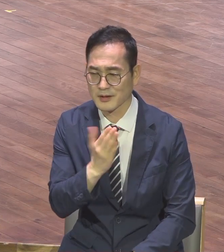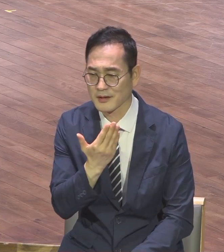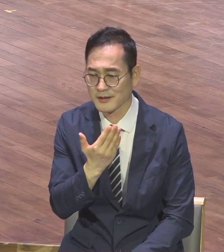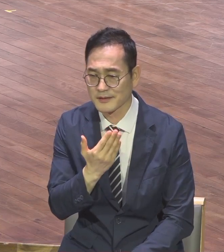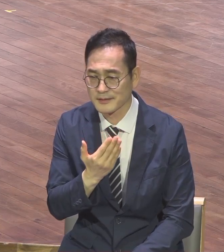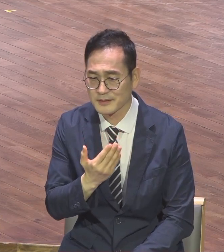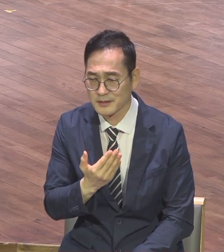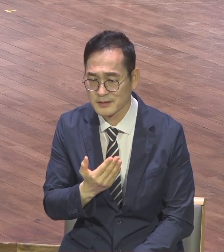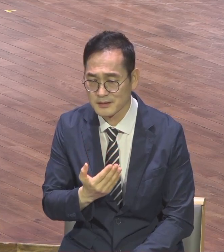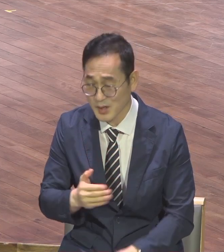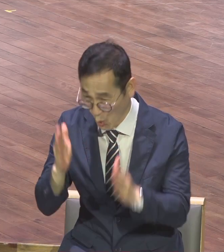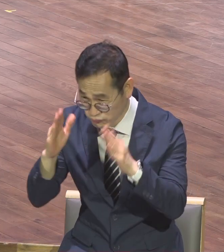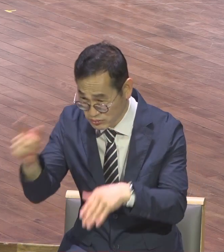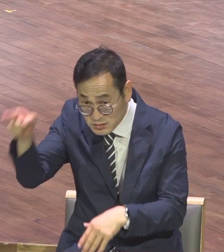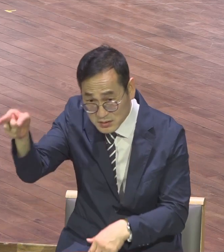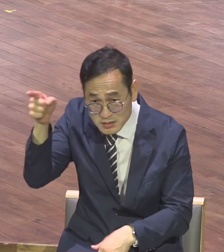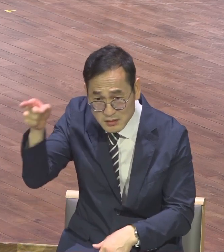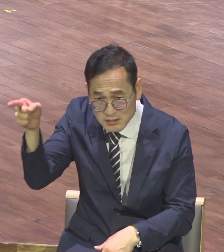버린다니까요.